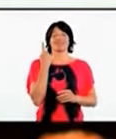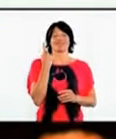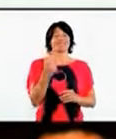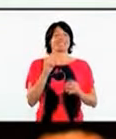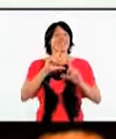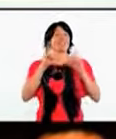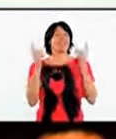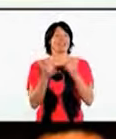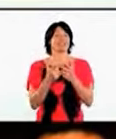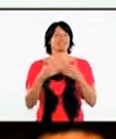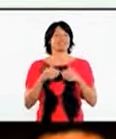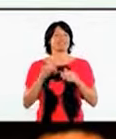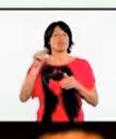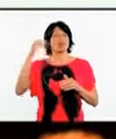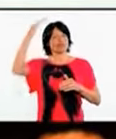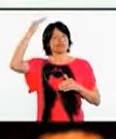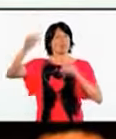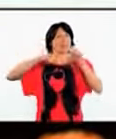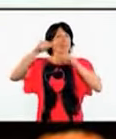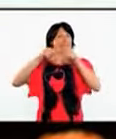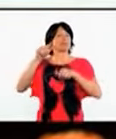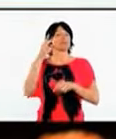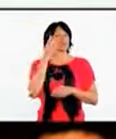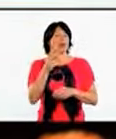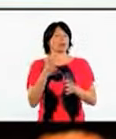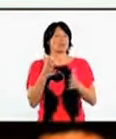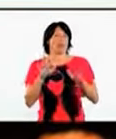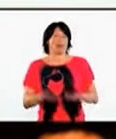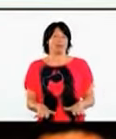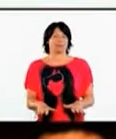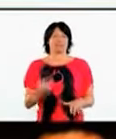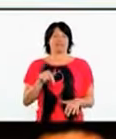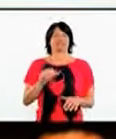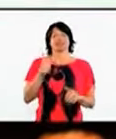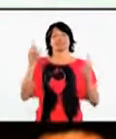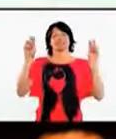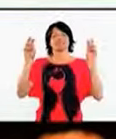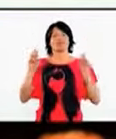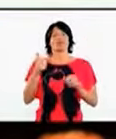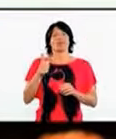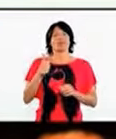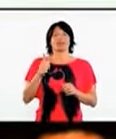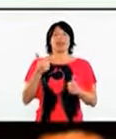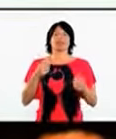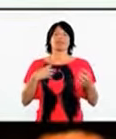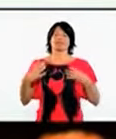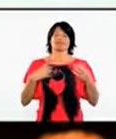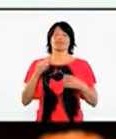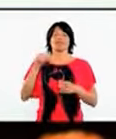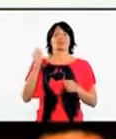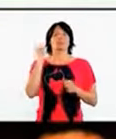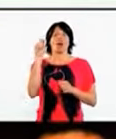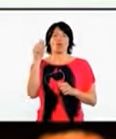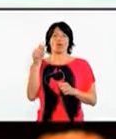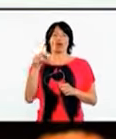Wenn dir die Weltgeschichte über den Schädel radelt, musst du schauen, wo du bleibst. Das ist ein Zitat von Thomas Maurer aus seinem